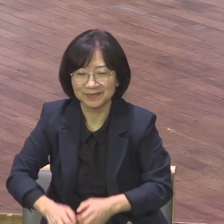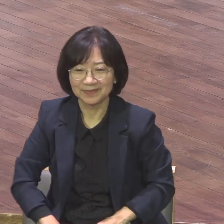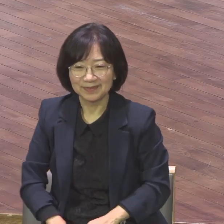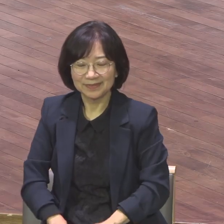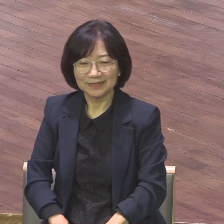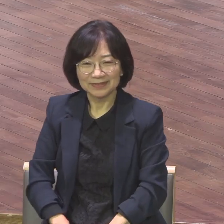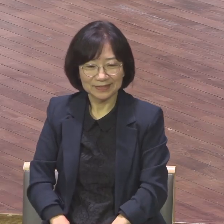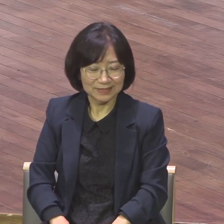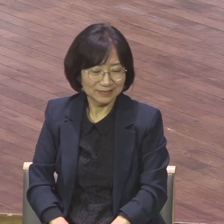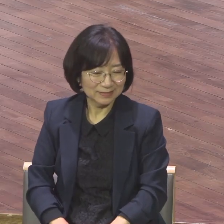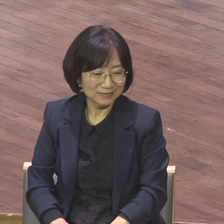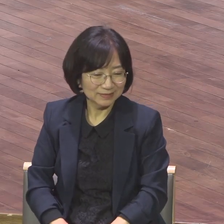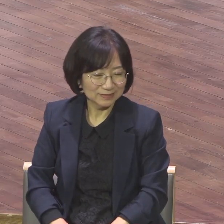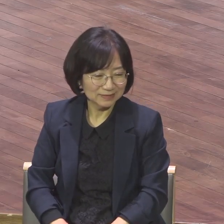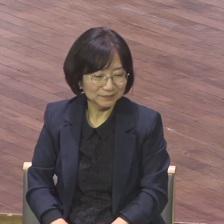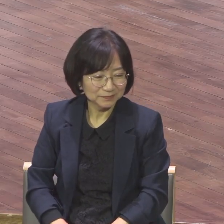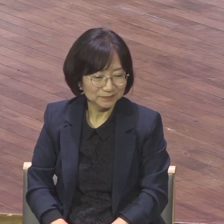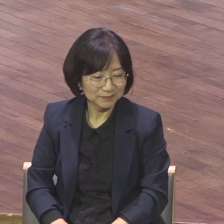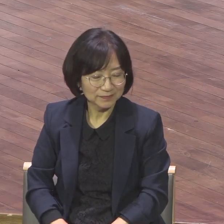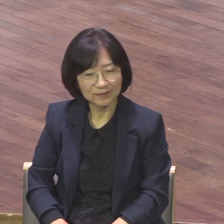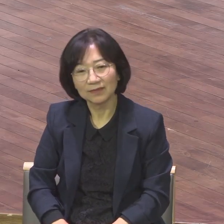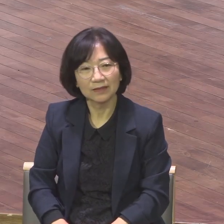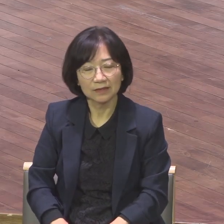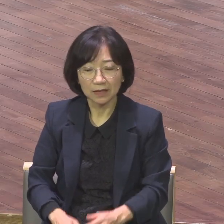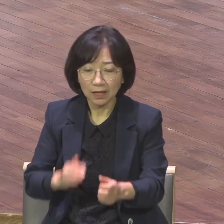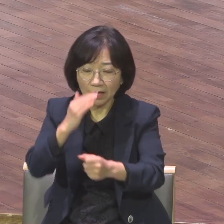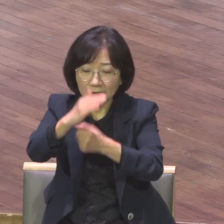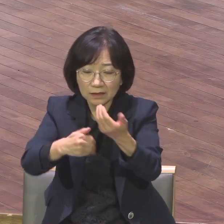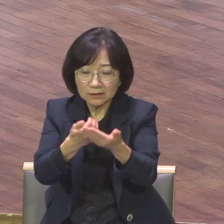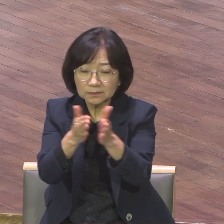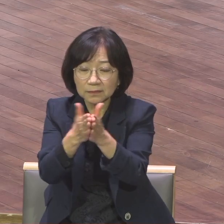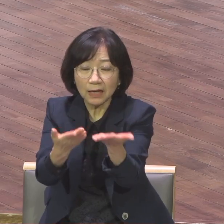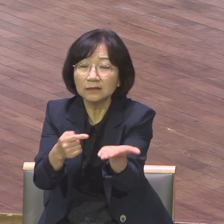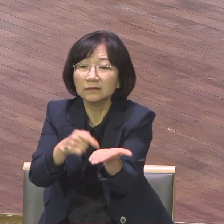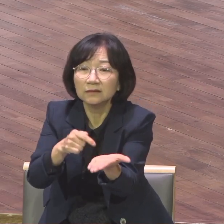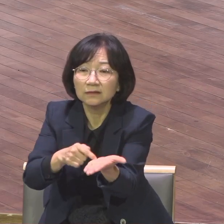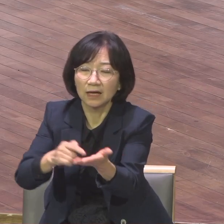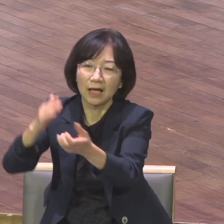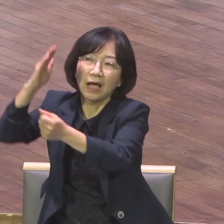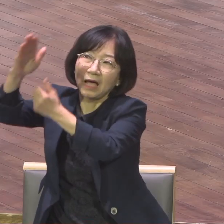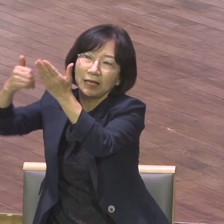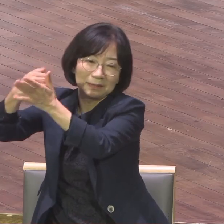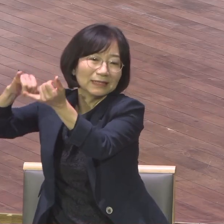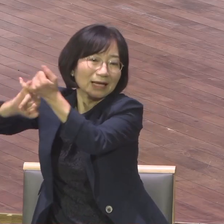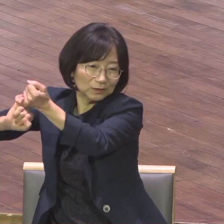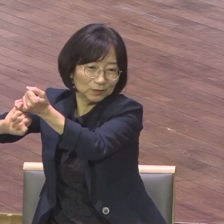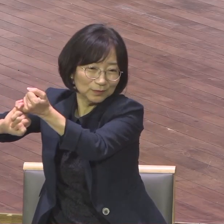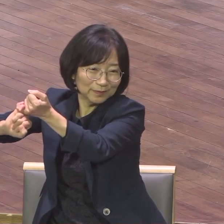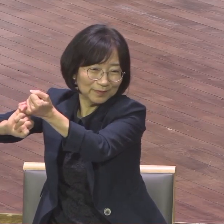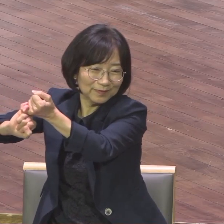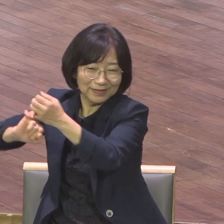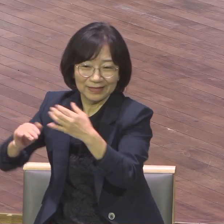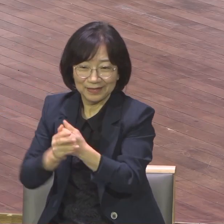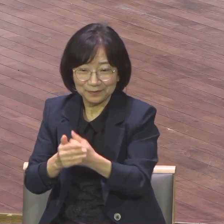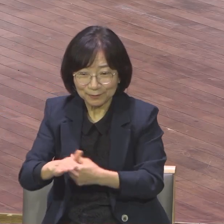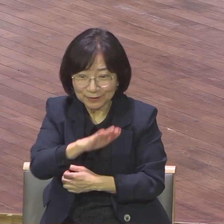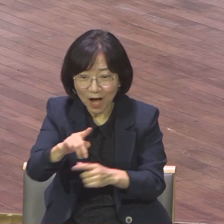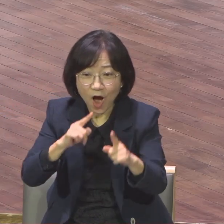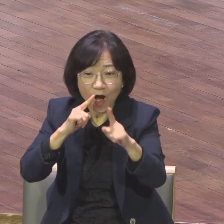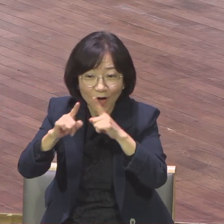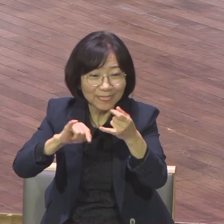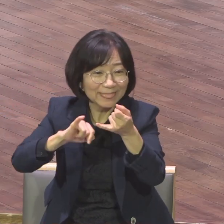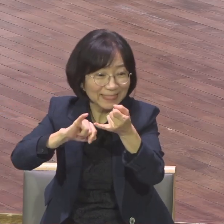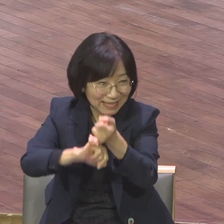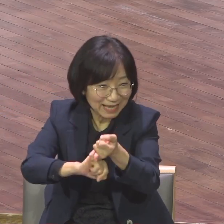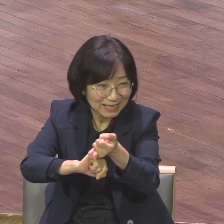하나님의 약속에 근거한 그게 무슨 말이에요? 하나님 말씀이죠, 말씀. 말씀, 언약을 붙잡는 기도, 언약